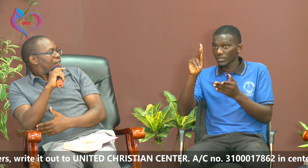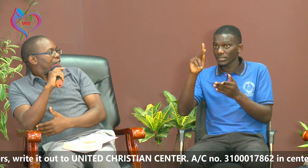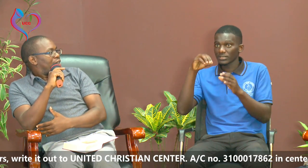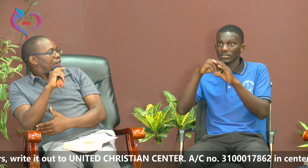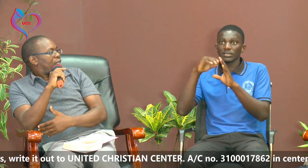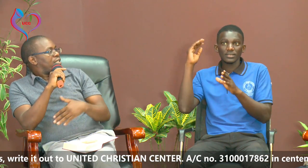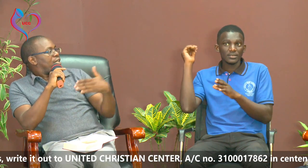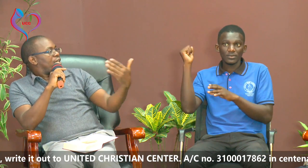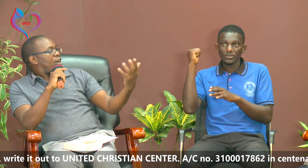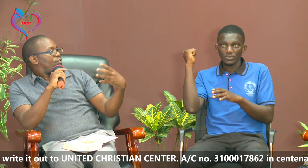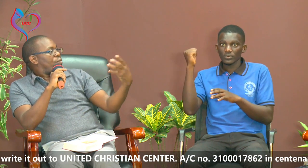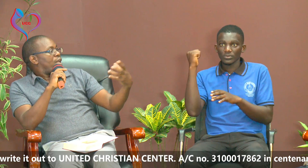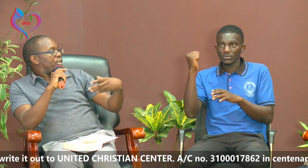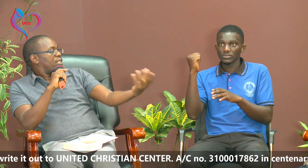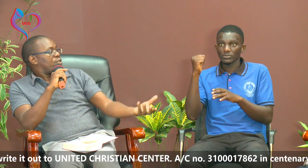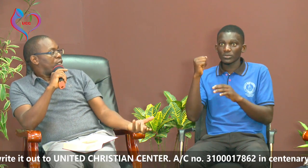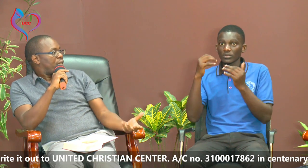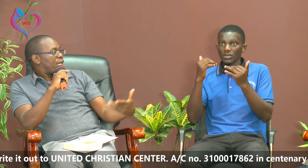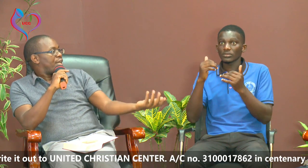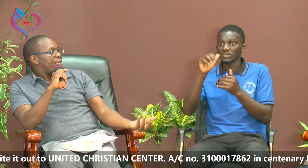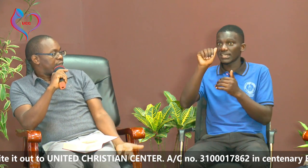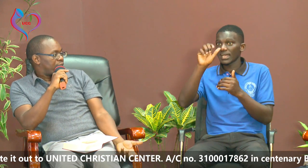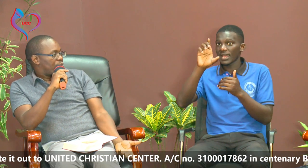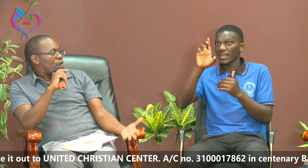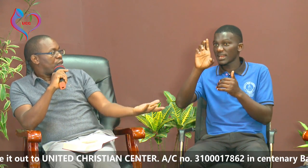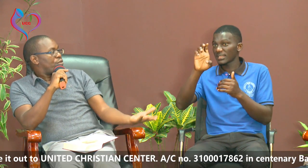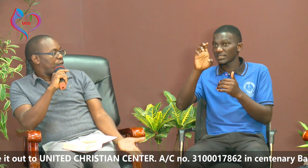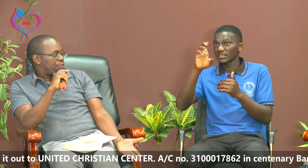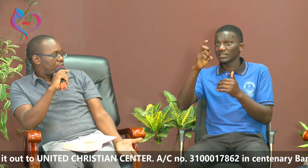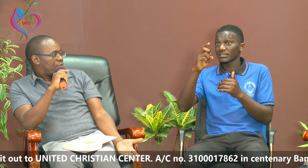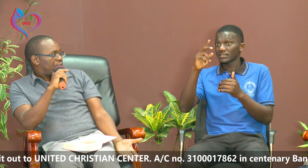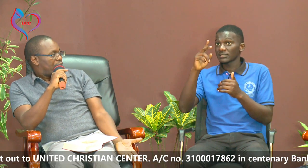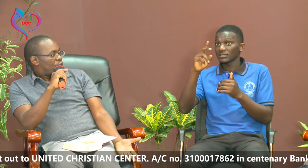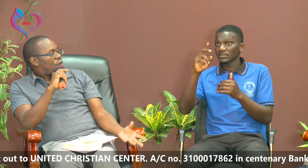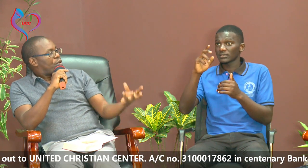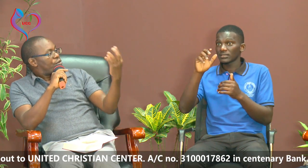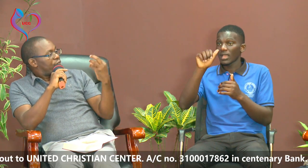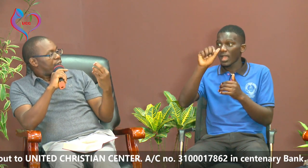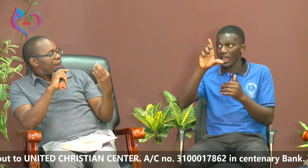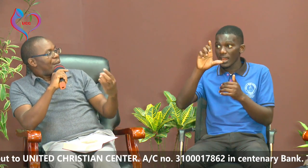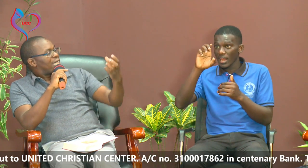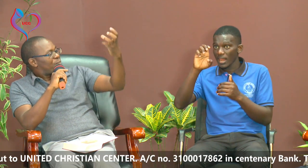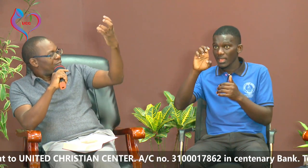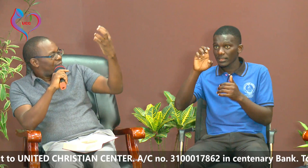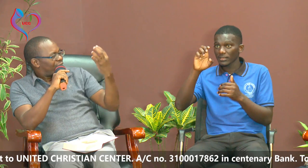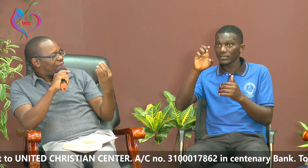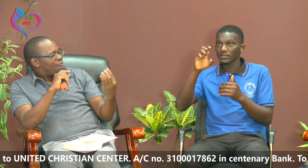Alexander ya fubala binti ensiyo nebe la Hellenized. Bogere Olguriki. Kumbe Greek abera specific